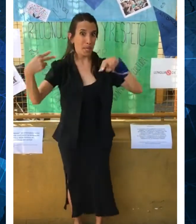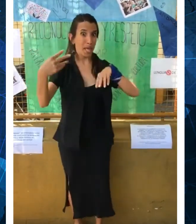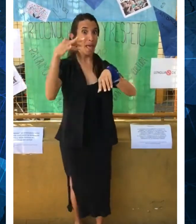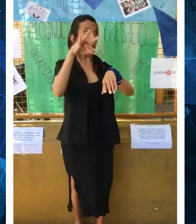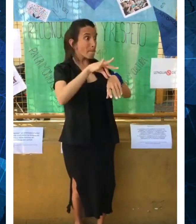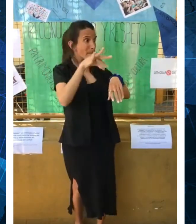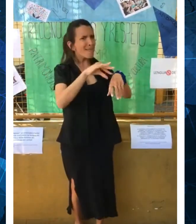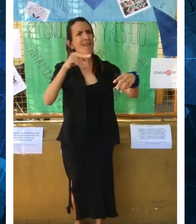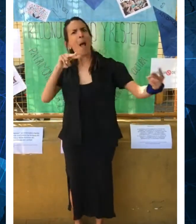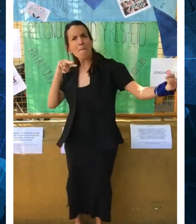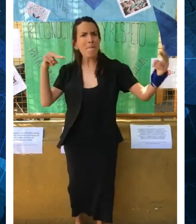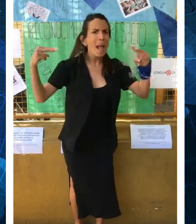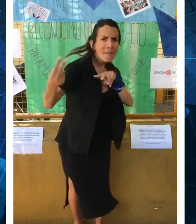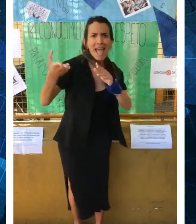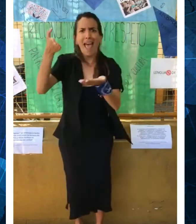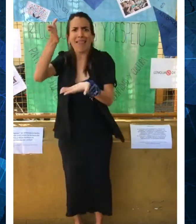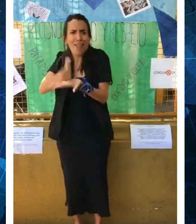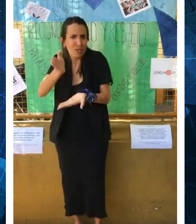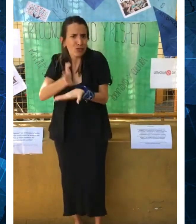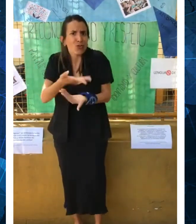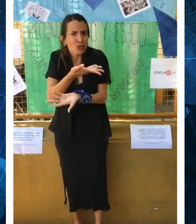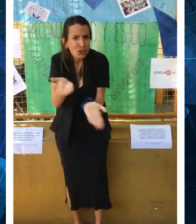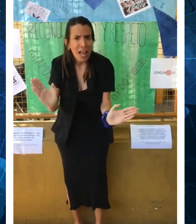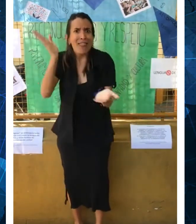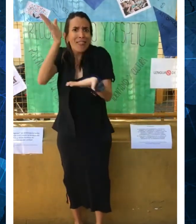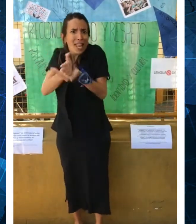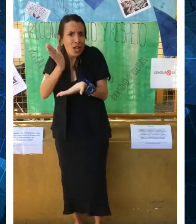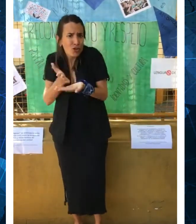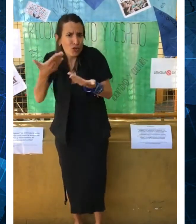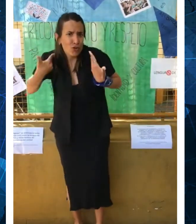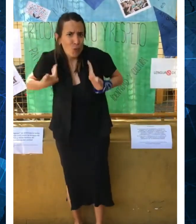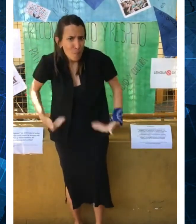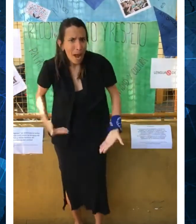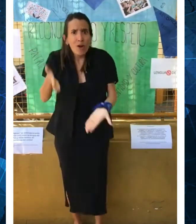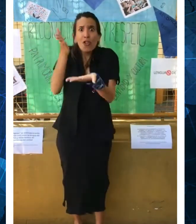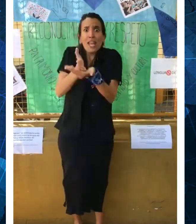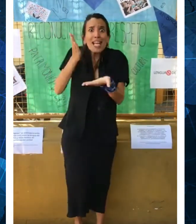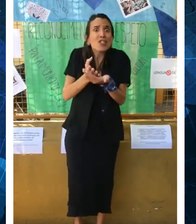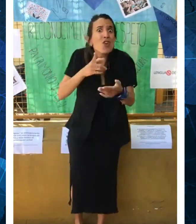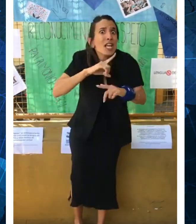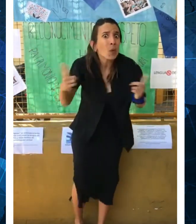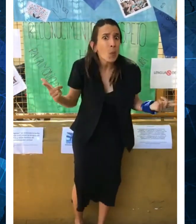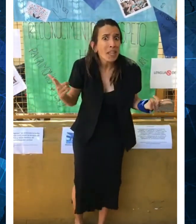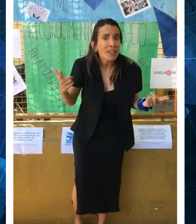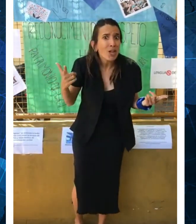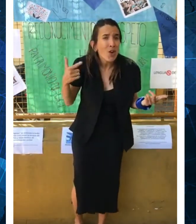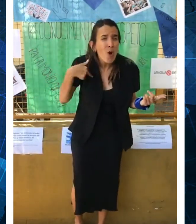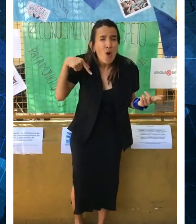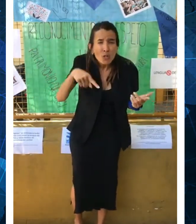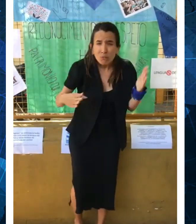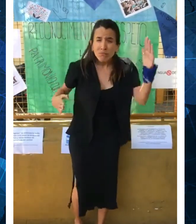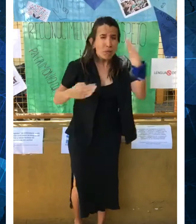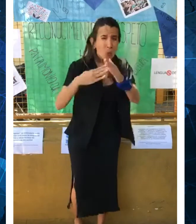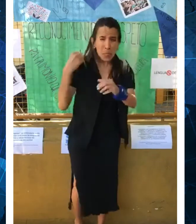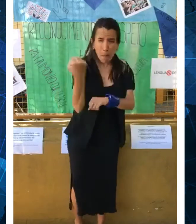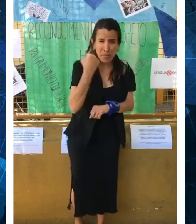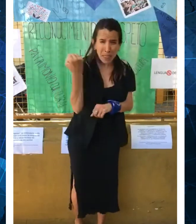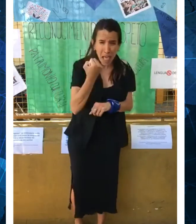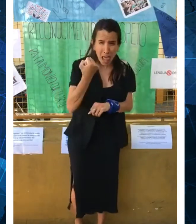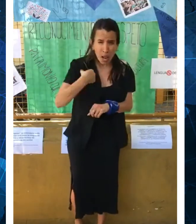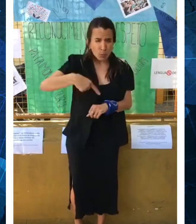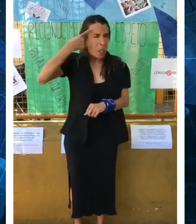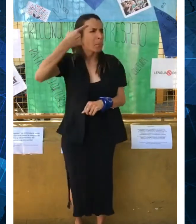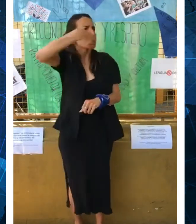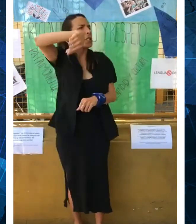que nos visibilicen, para que cambien la mirada, porque tenemos derecho social, derechos humanos, derechos